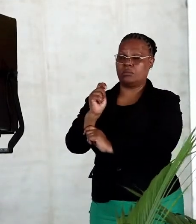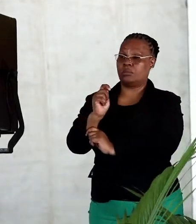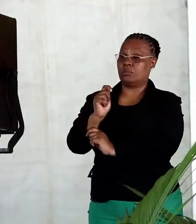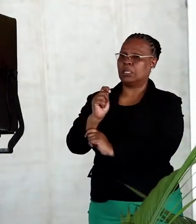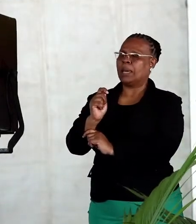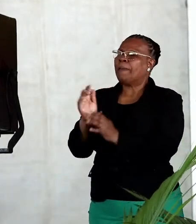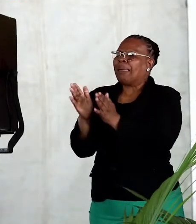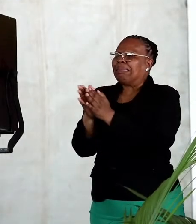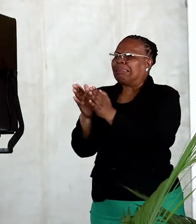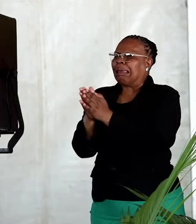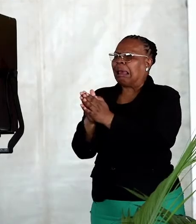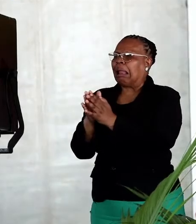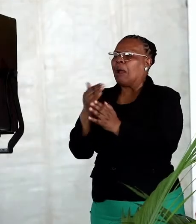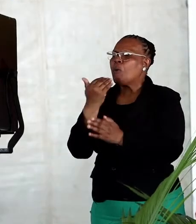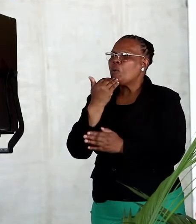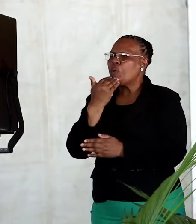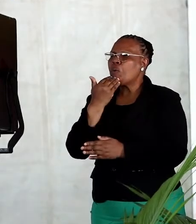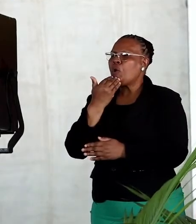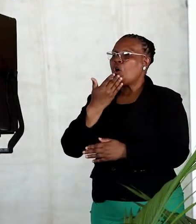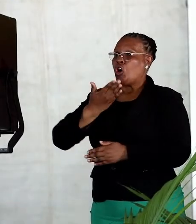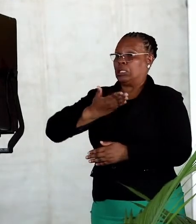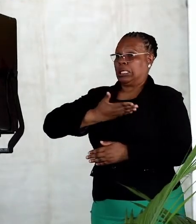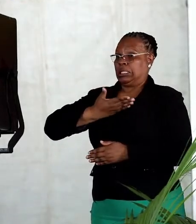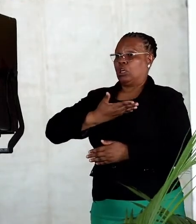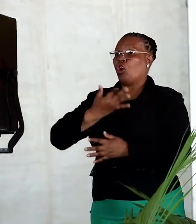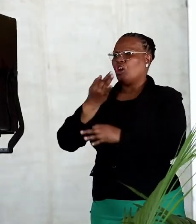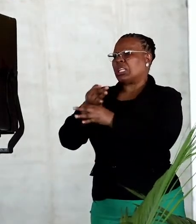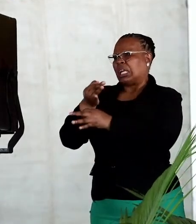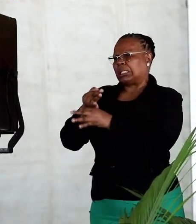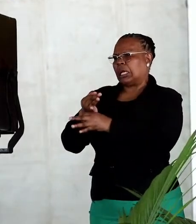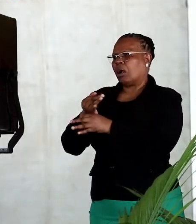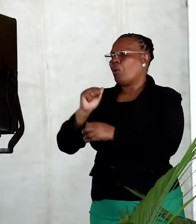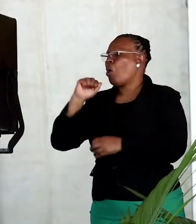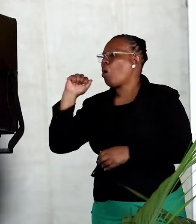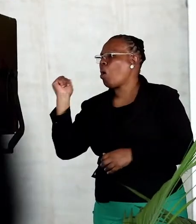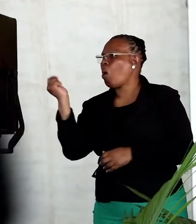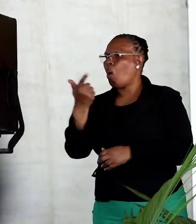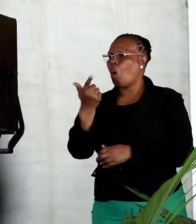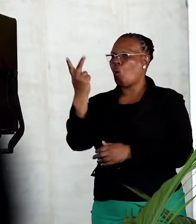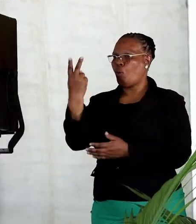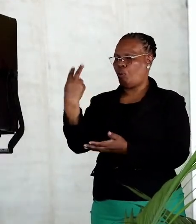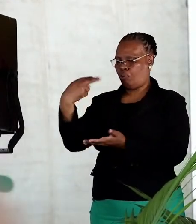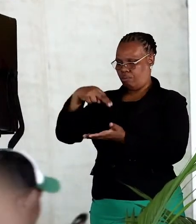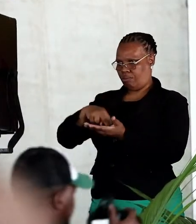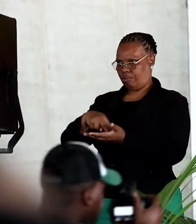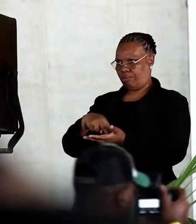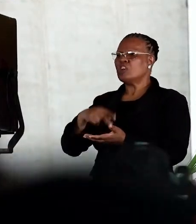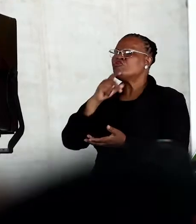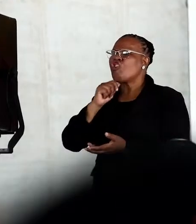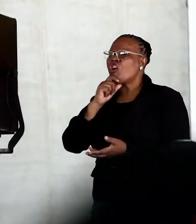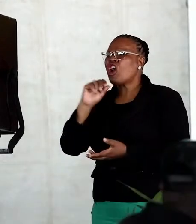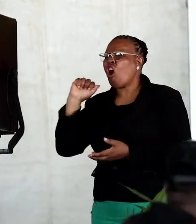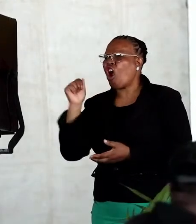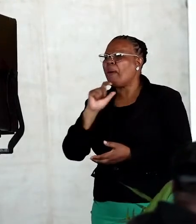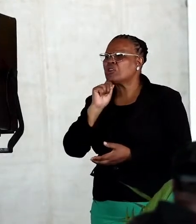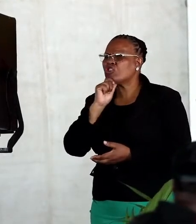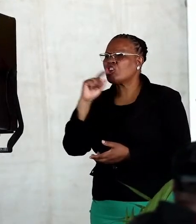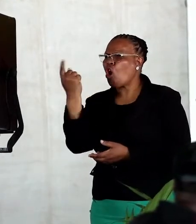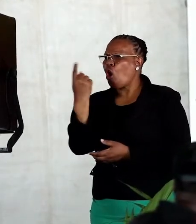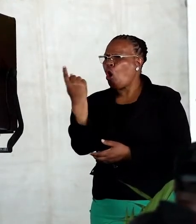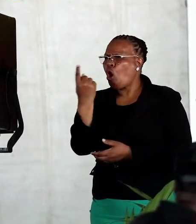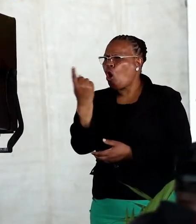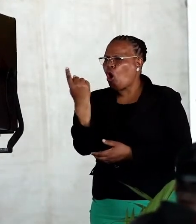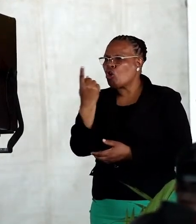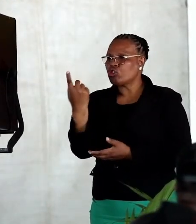ndicela ootata wonke umntu omayo xa echamayo ame